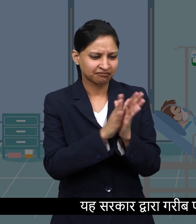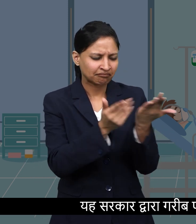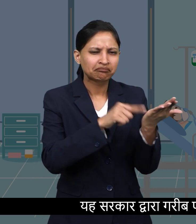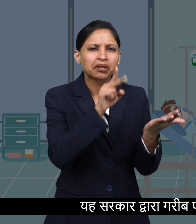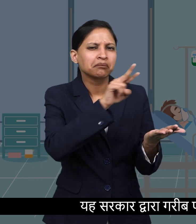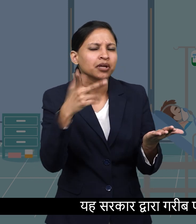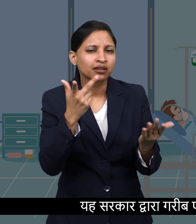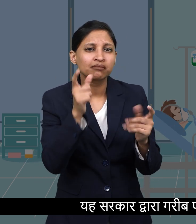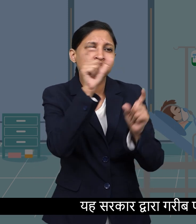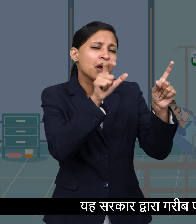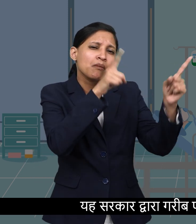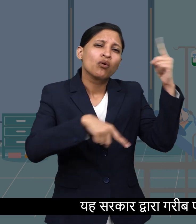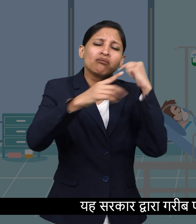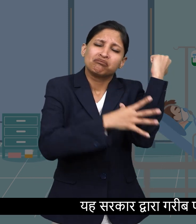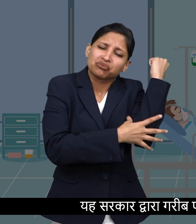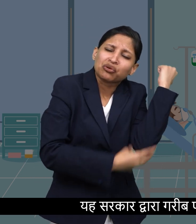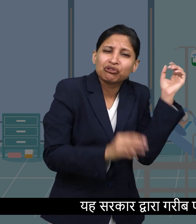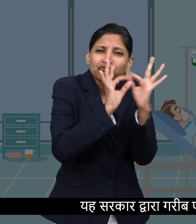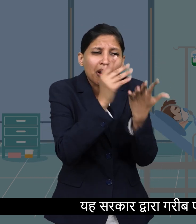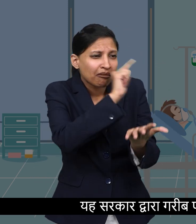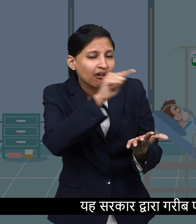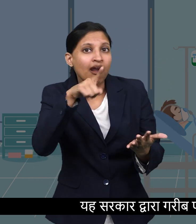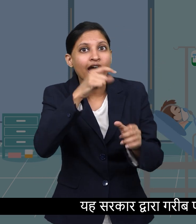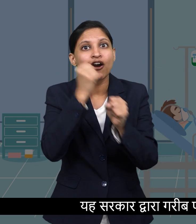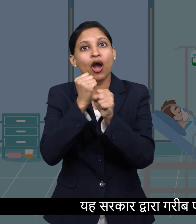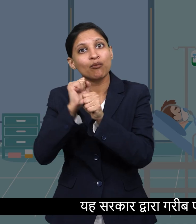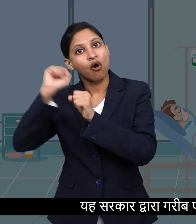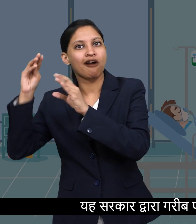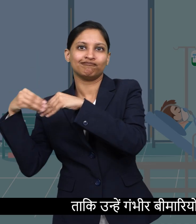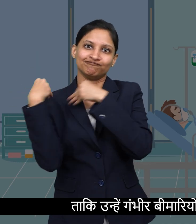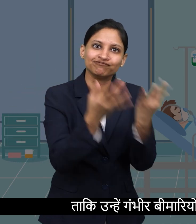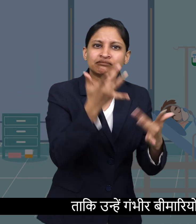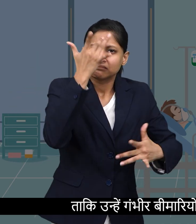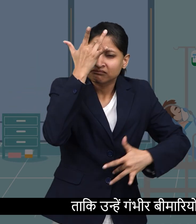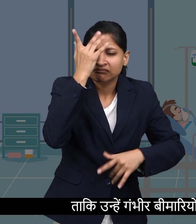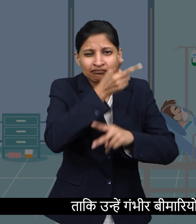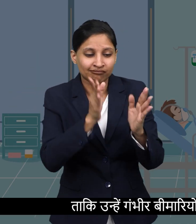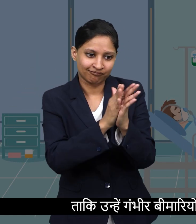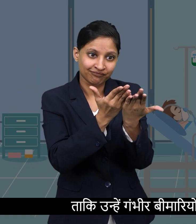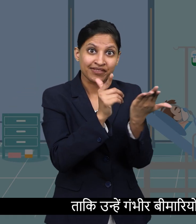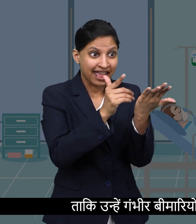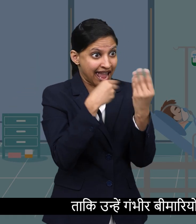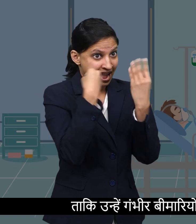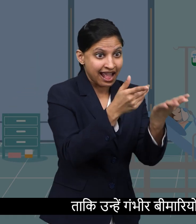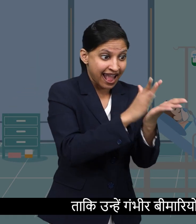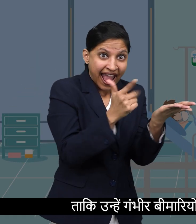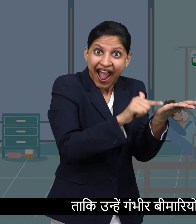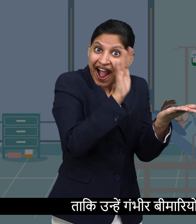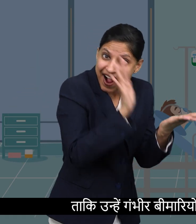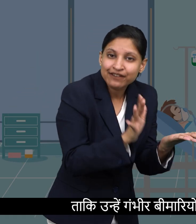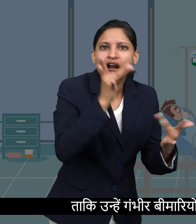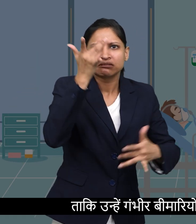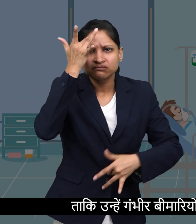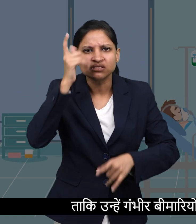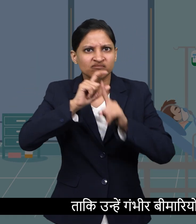ये सरकार द्वारा गरीब परिवारों को दिया गया एक स्वास्थ्य कार्ड है ताकि उन्हें गंभीर बीमारियों के लिए मुफ्त